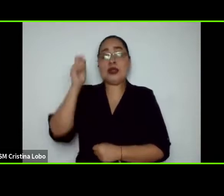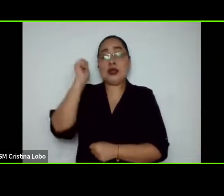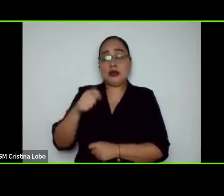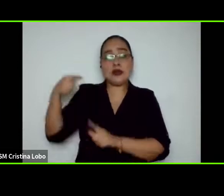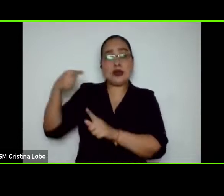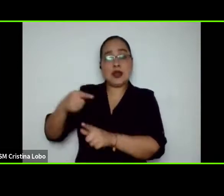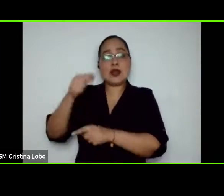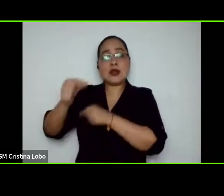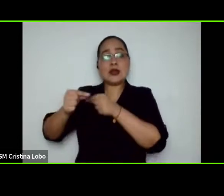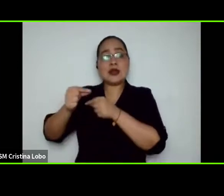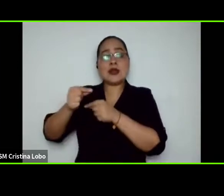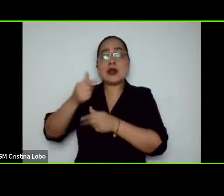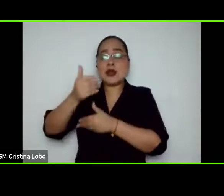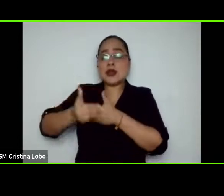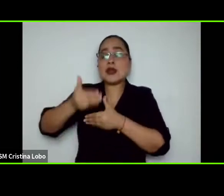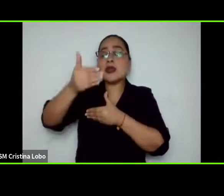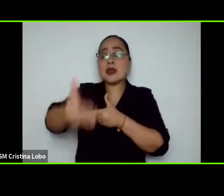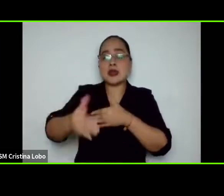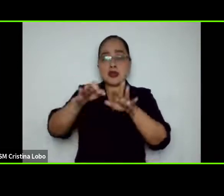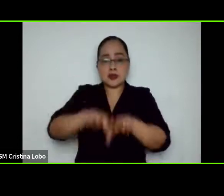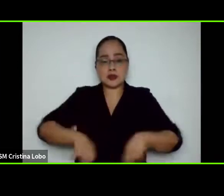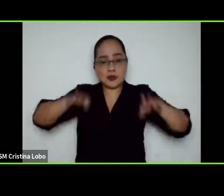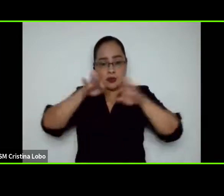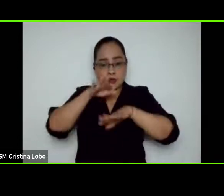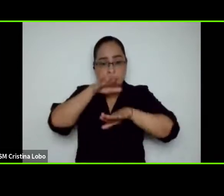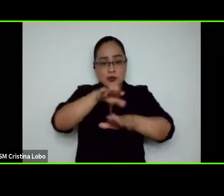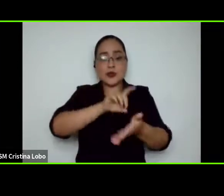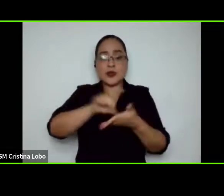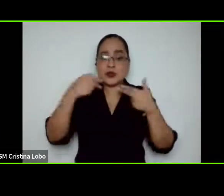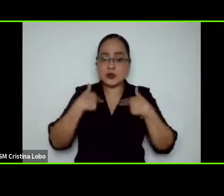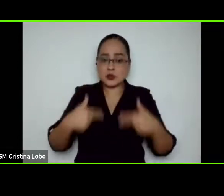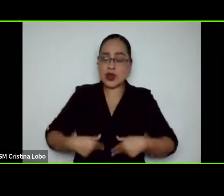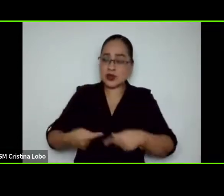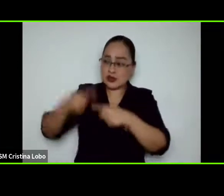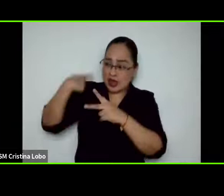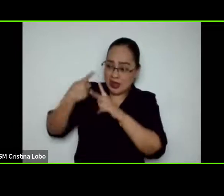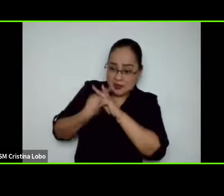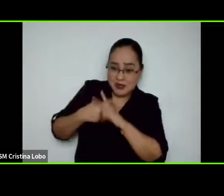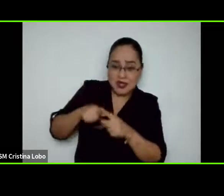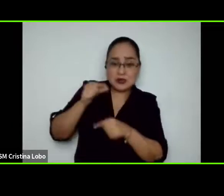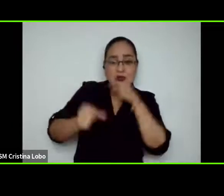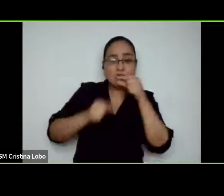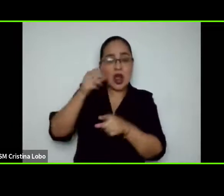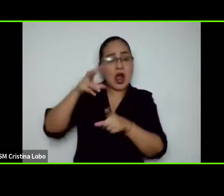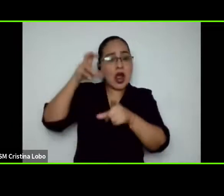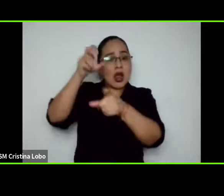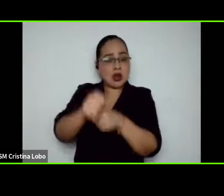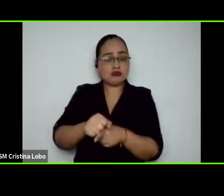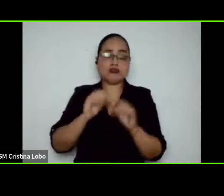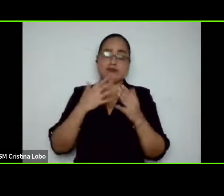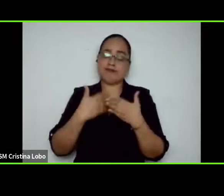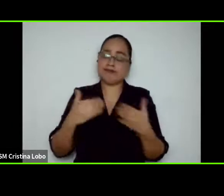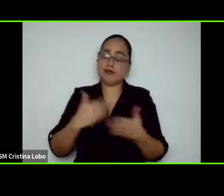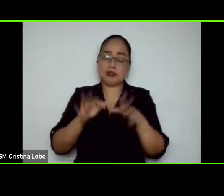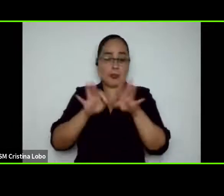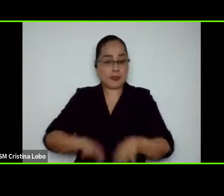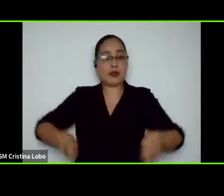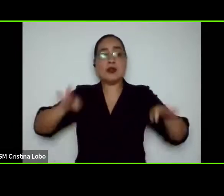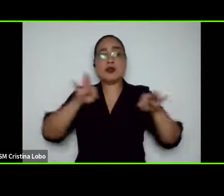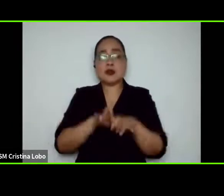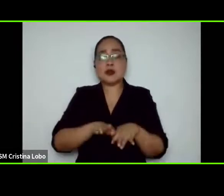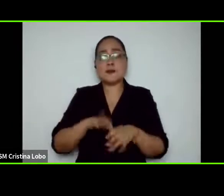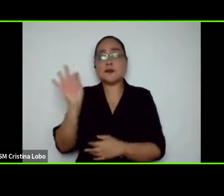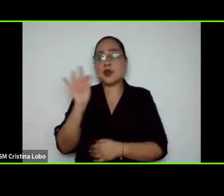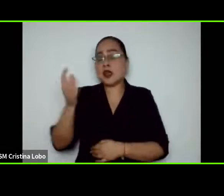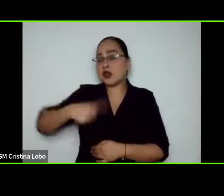importante en el empujar esta agenda de derechos humanos que empezaba en ese entonces, ¿no? ¿Y por qué es importante? Porque si pensamos en